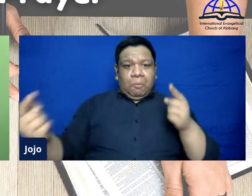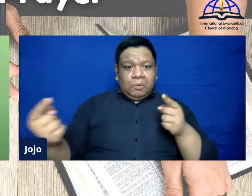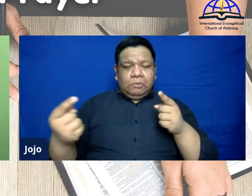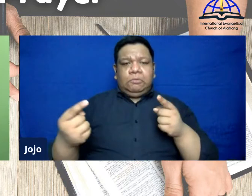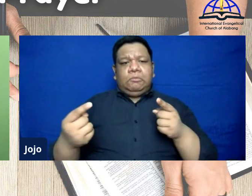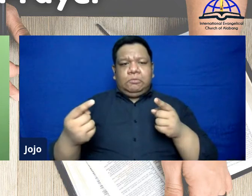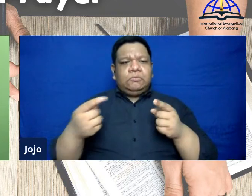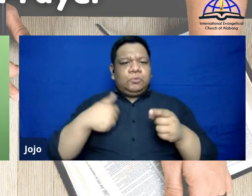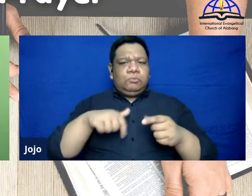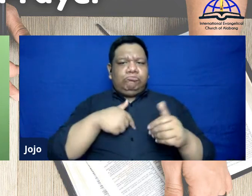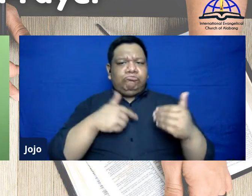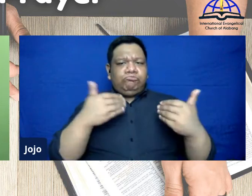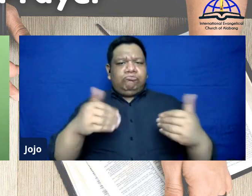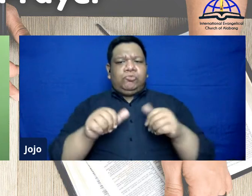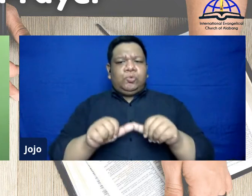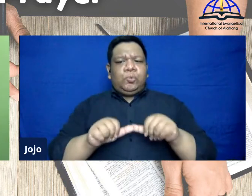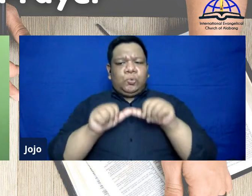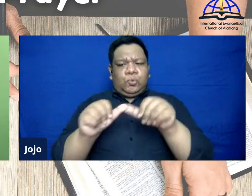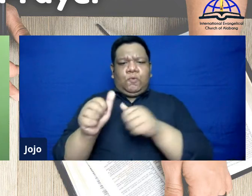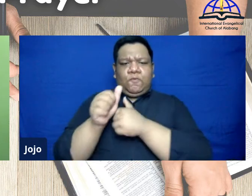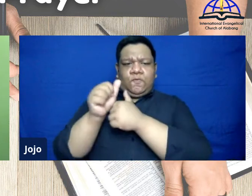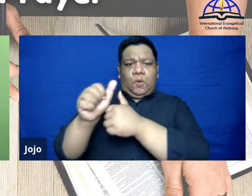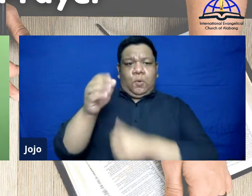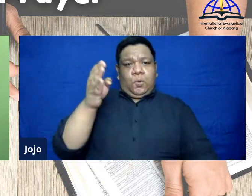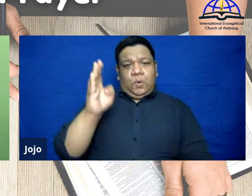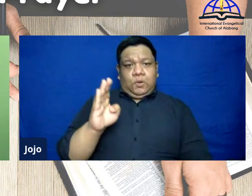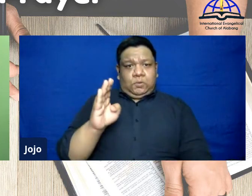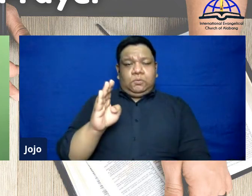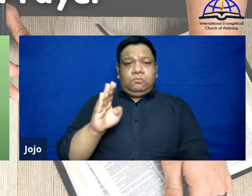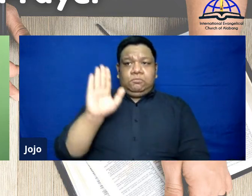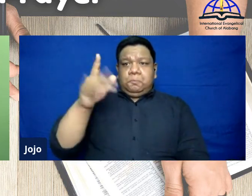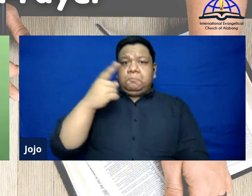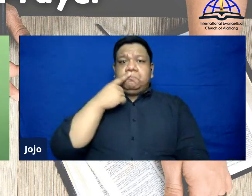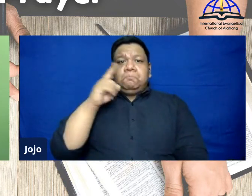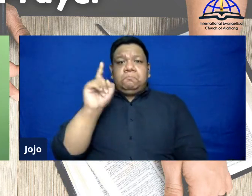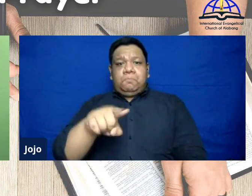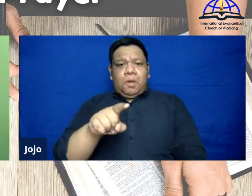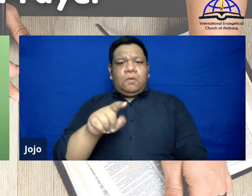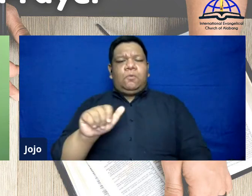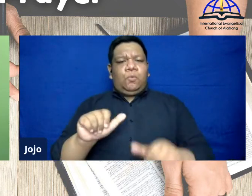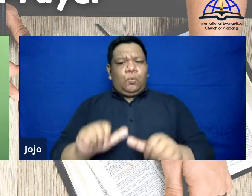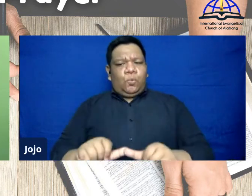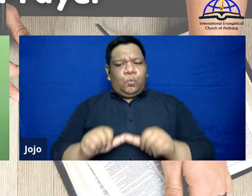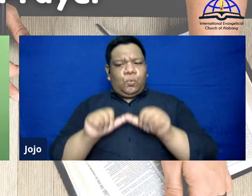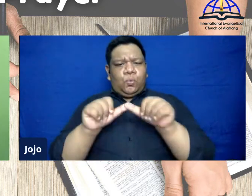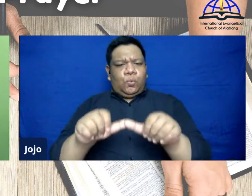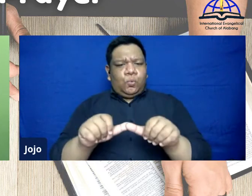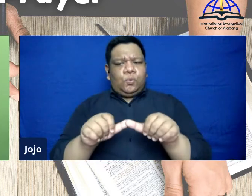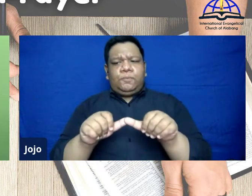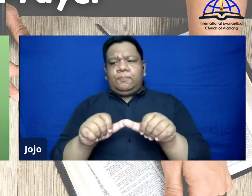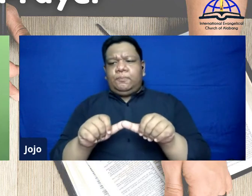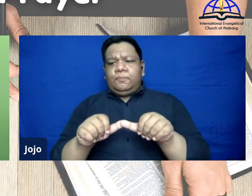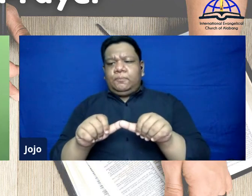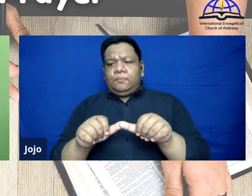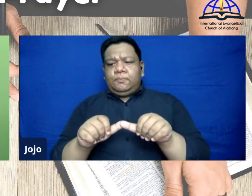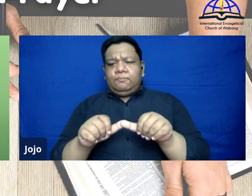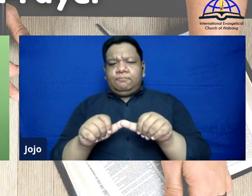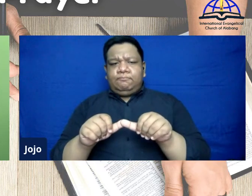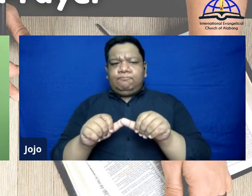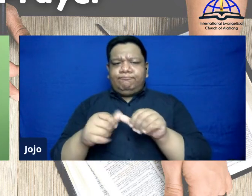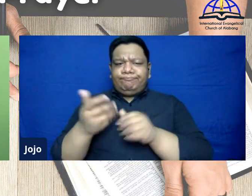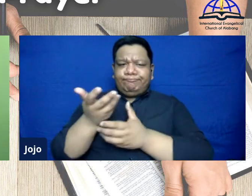we just keep on following God, His commands. Continue to commune in His